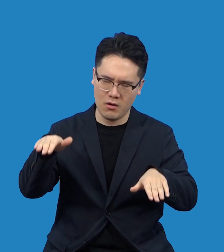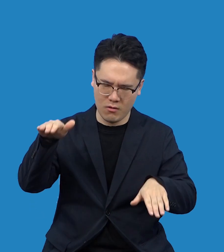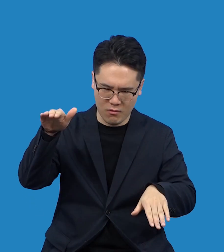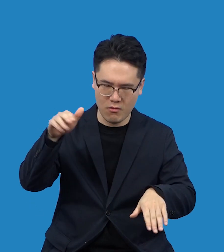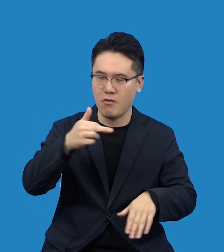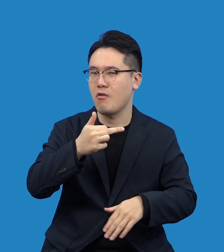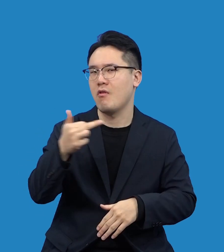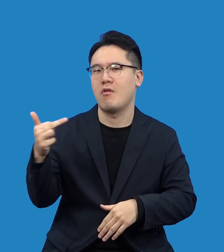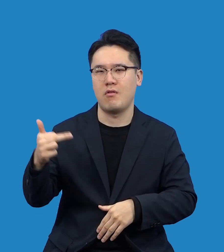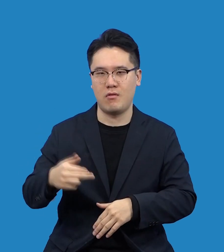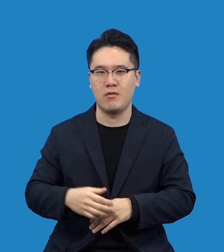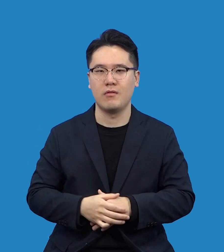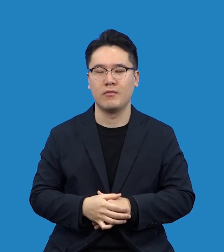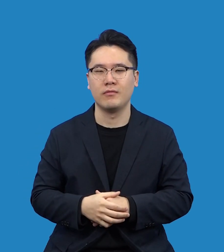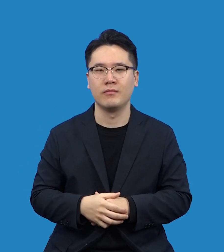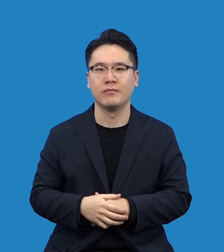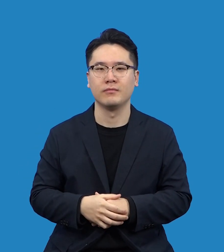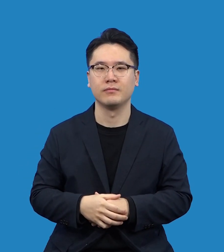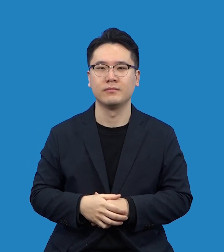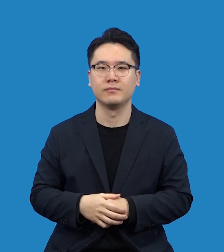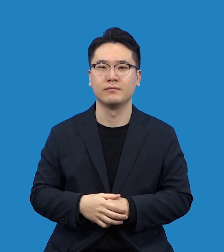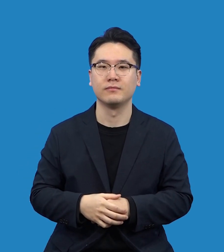차이가 있는 거죠.